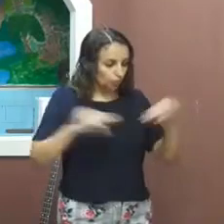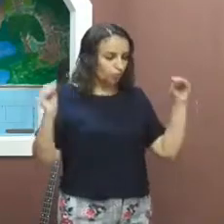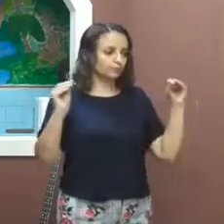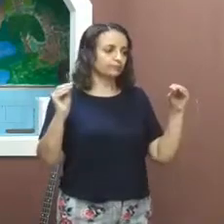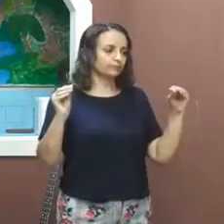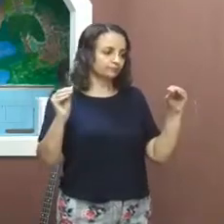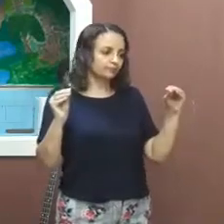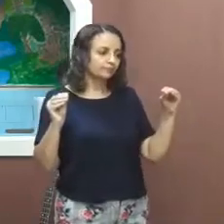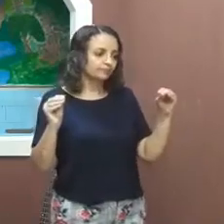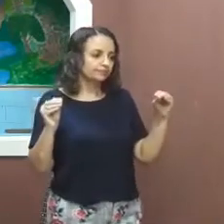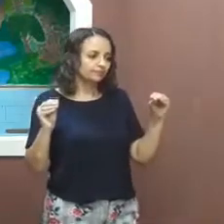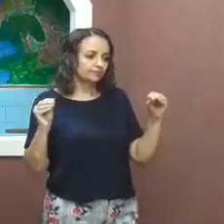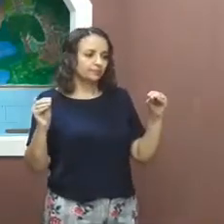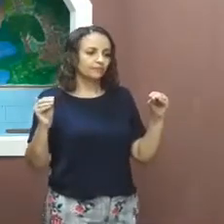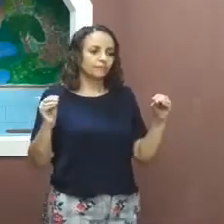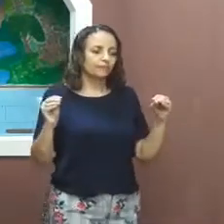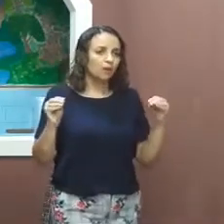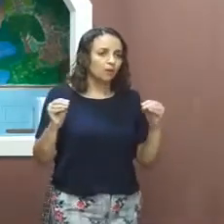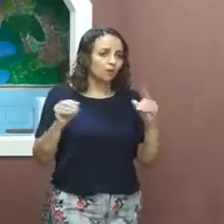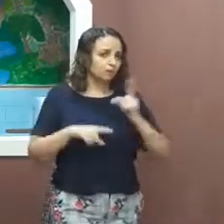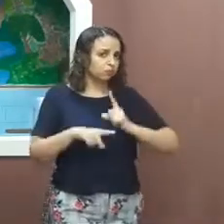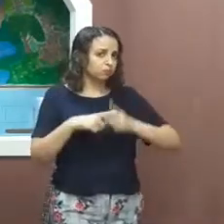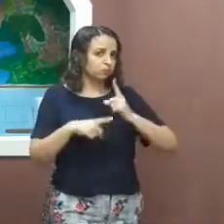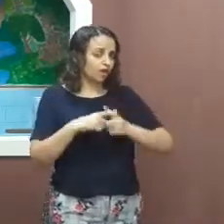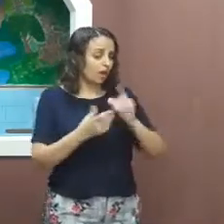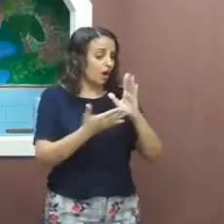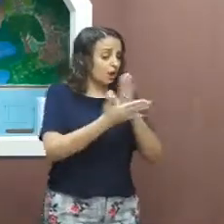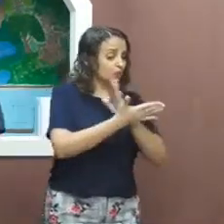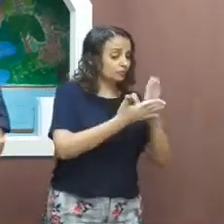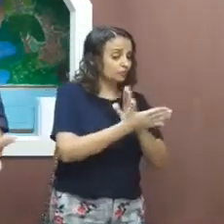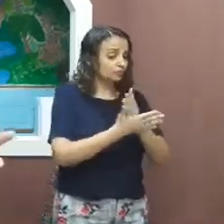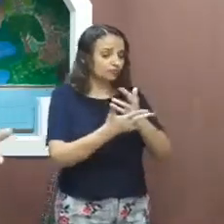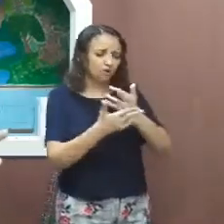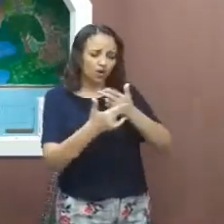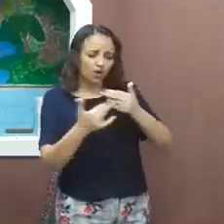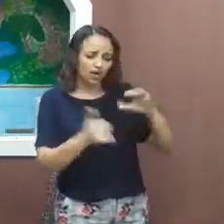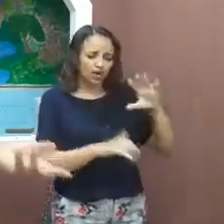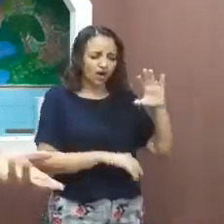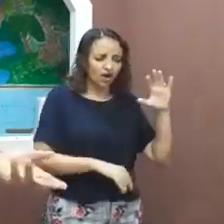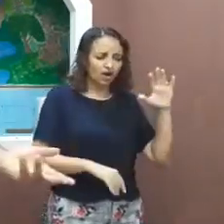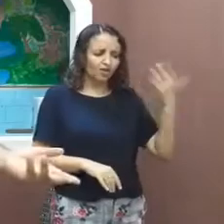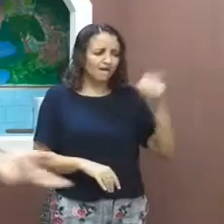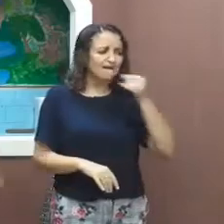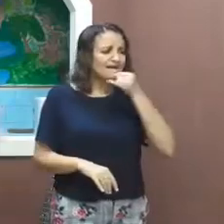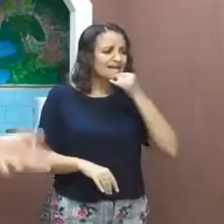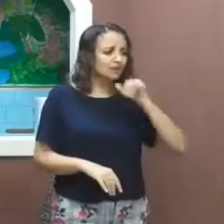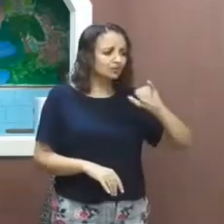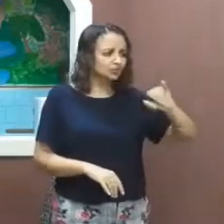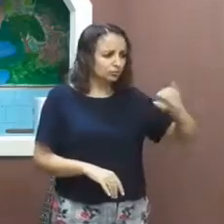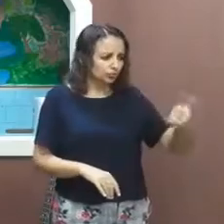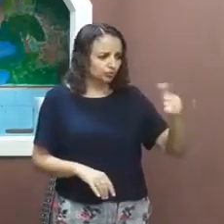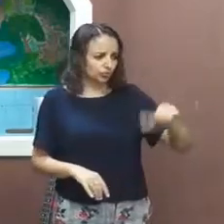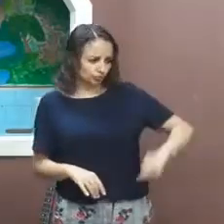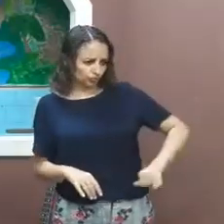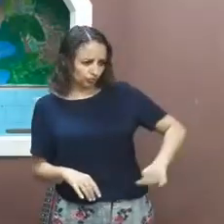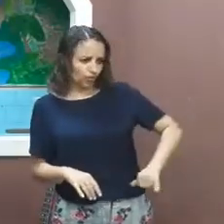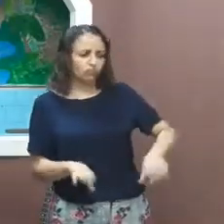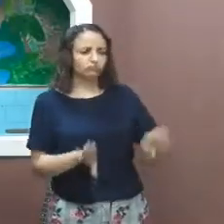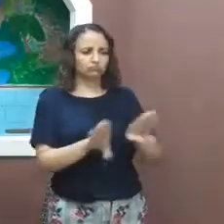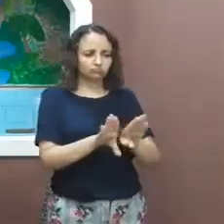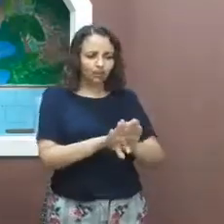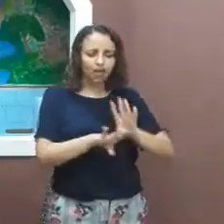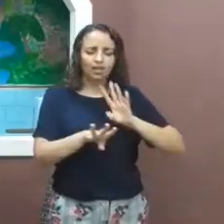falando vai, porque tem algumas coisas que acontecem. Jó era um homem temente a Deus e íntimo, e ele ficou doente. Então